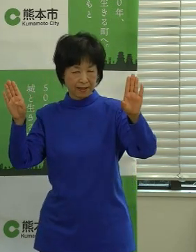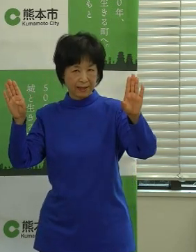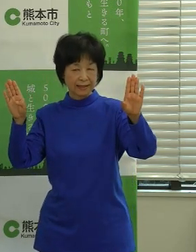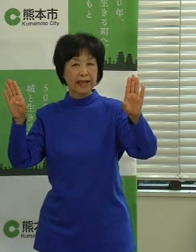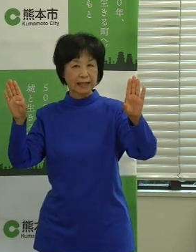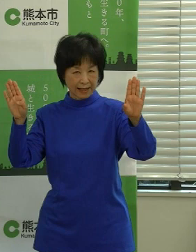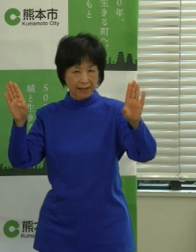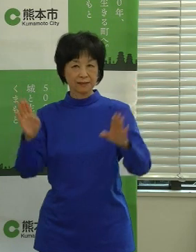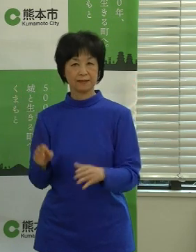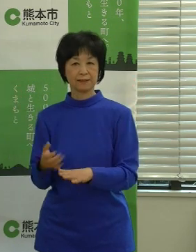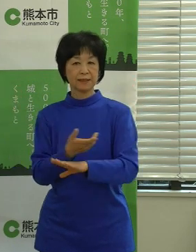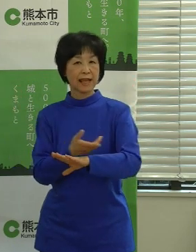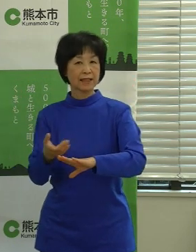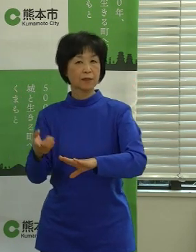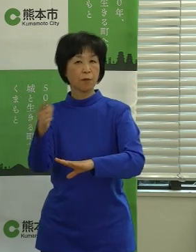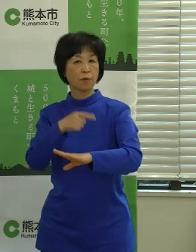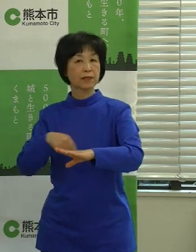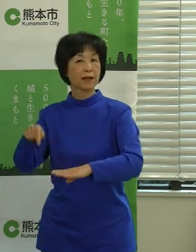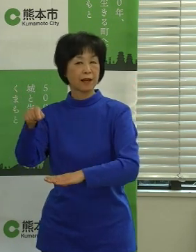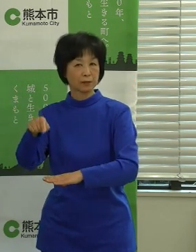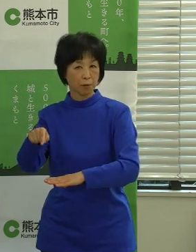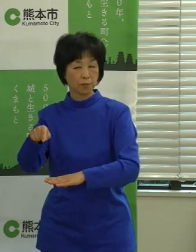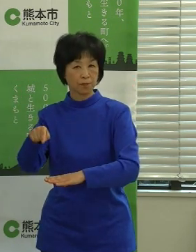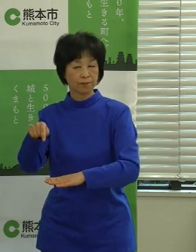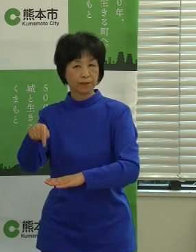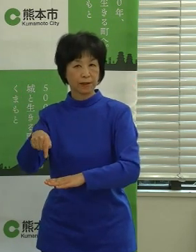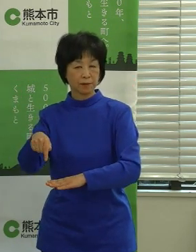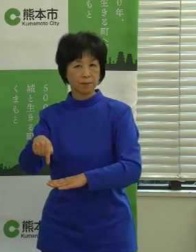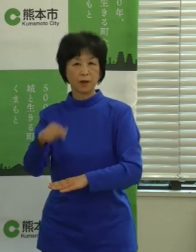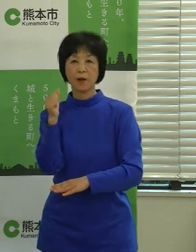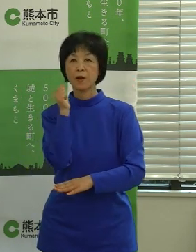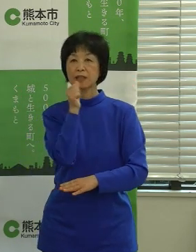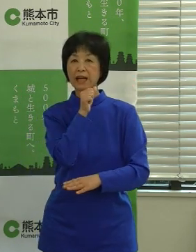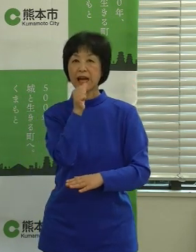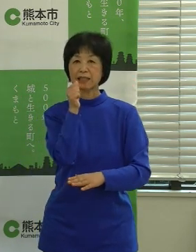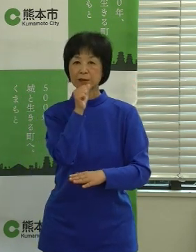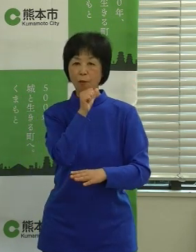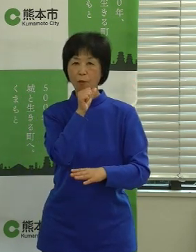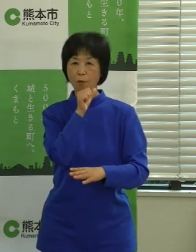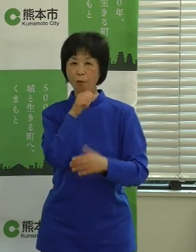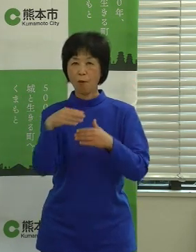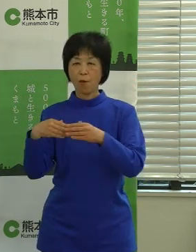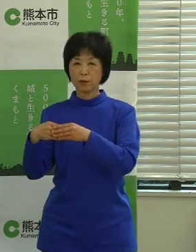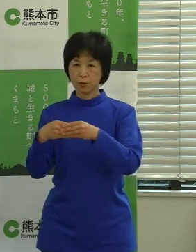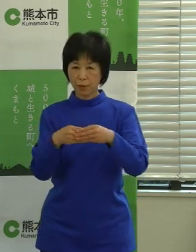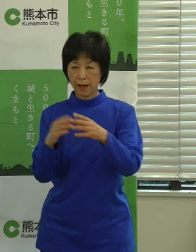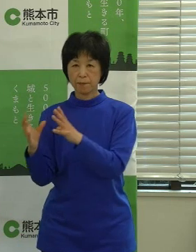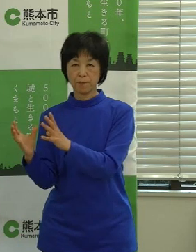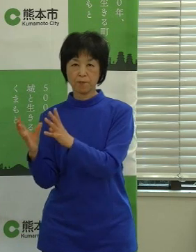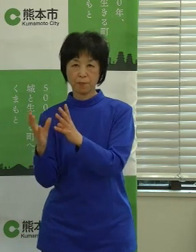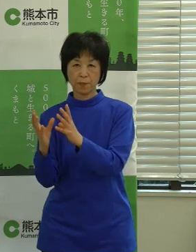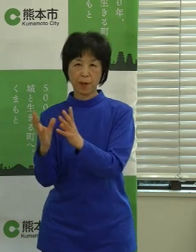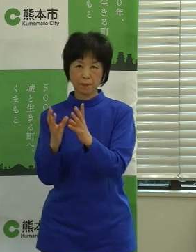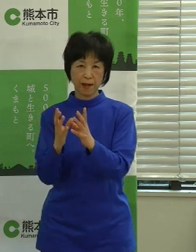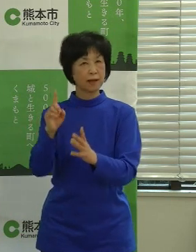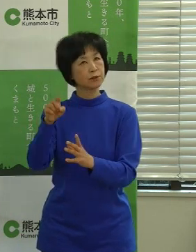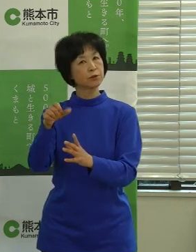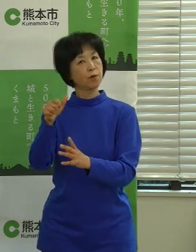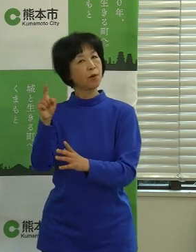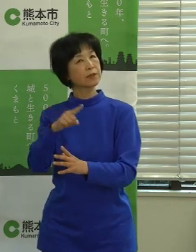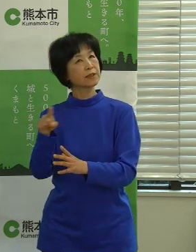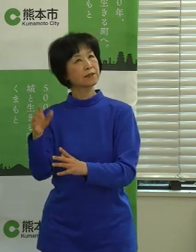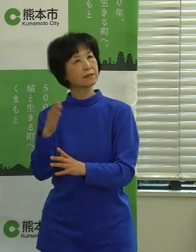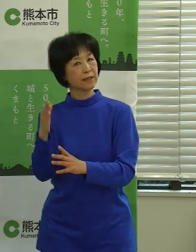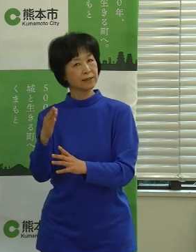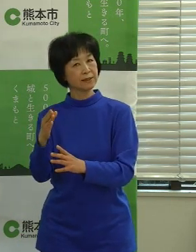園のまあその感覚としては、まあガイドツアーのような形で15人ぐらいでしたっけね、をこう連れていくということであり